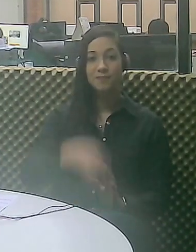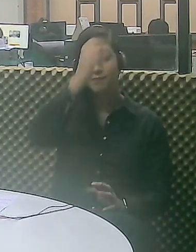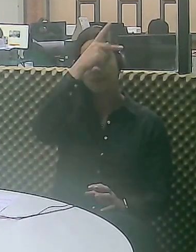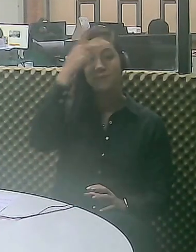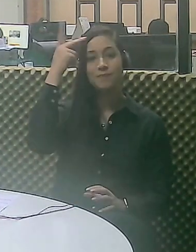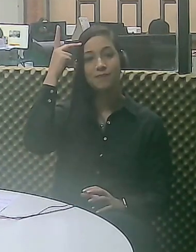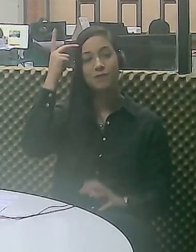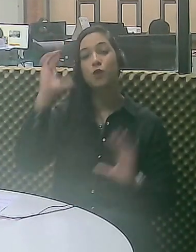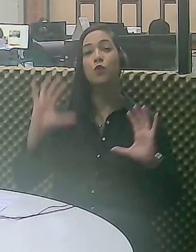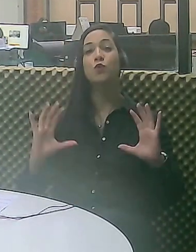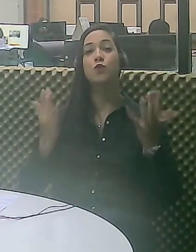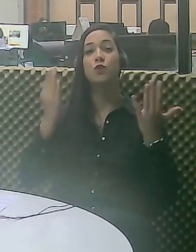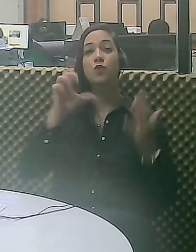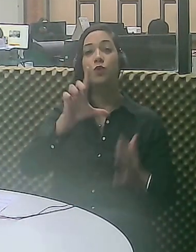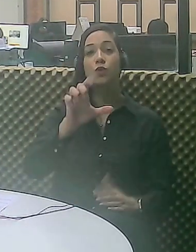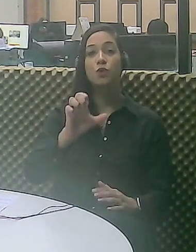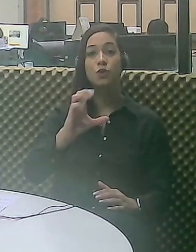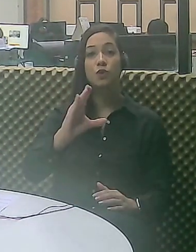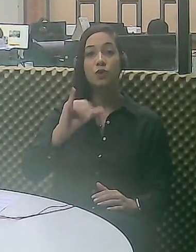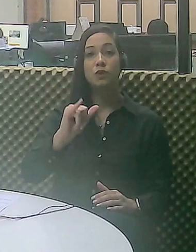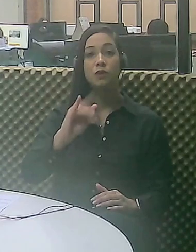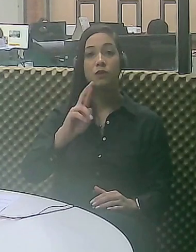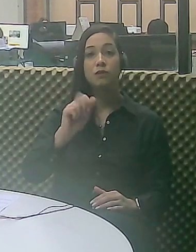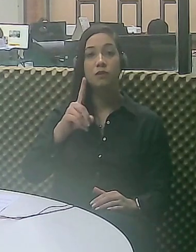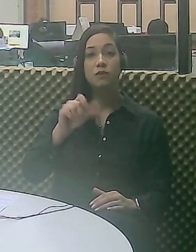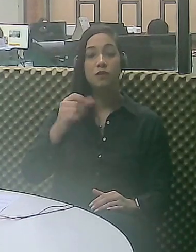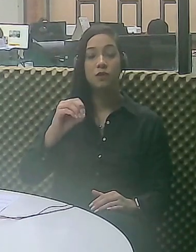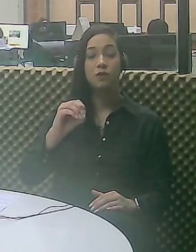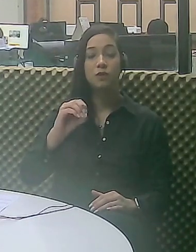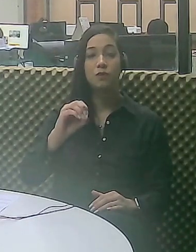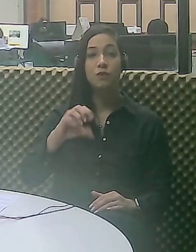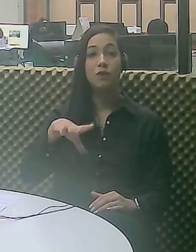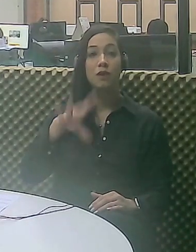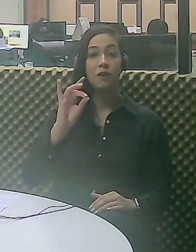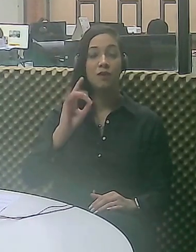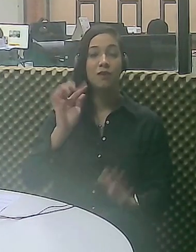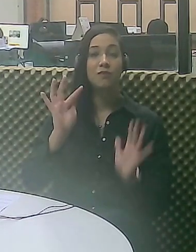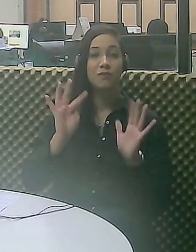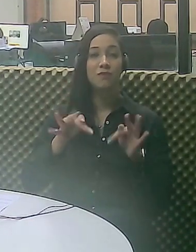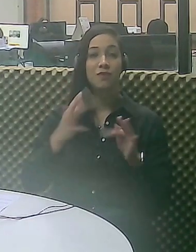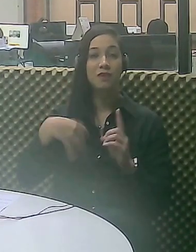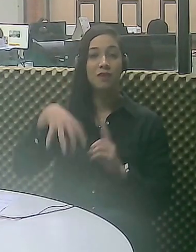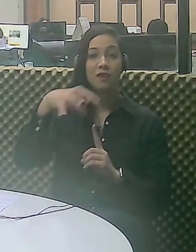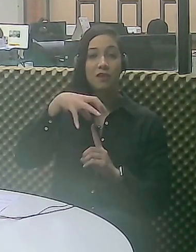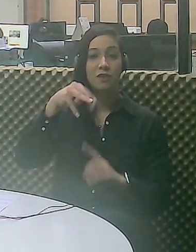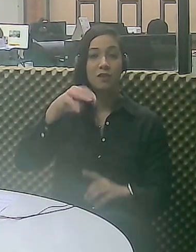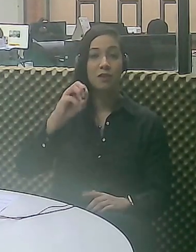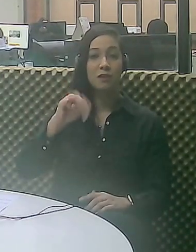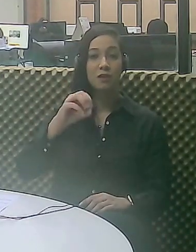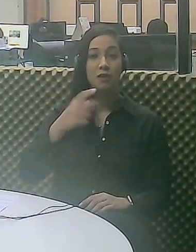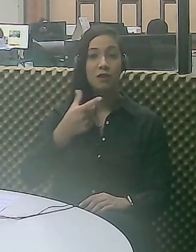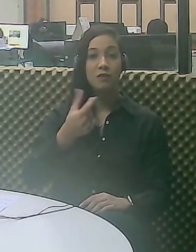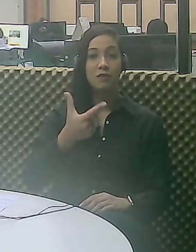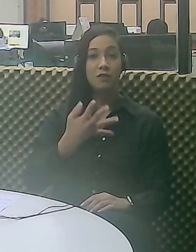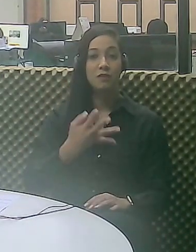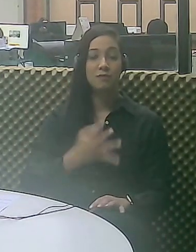Prefeitura promove show de Leci Brandão e seleção final da Rainha do Reinado de Momo 2024.